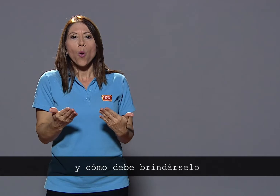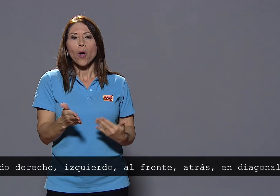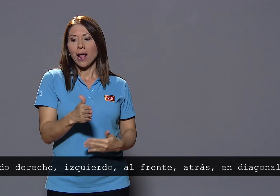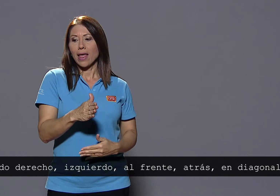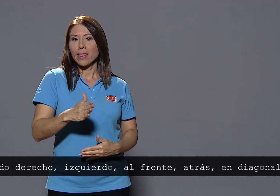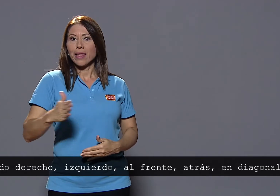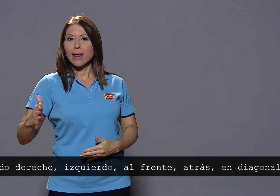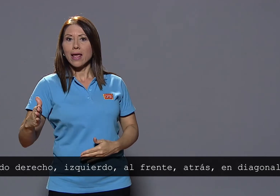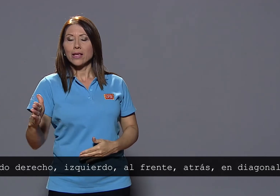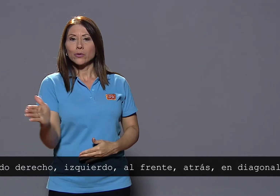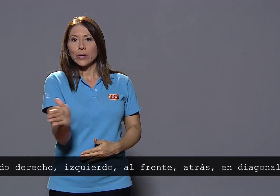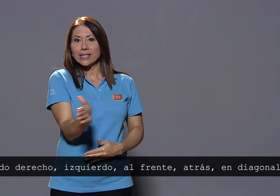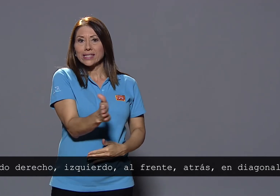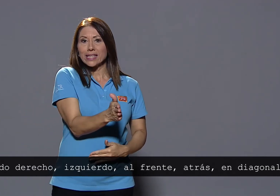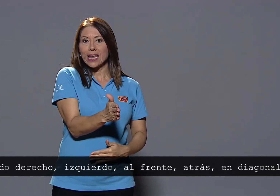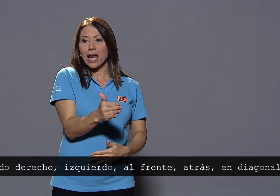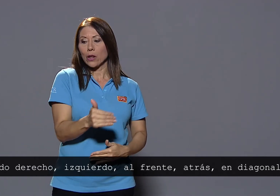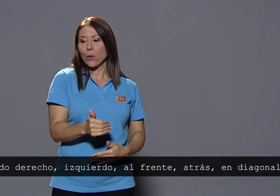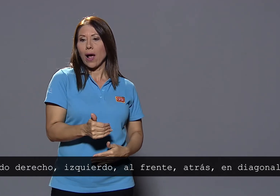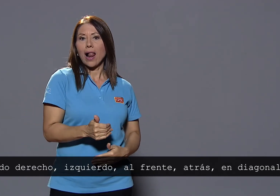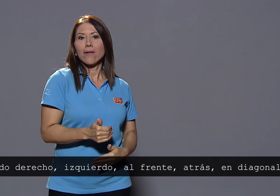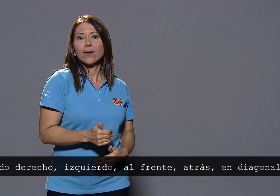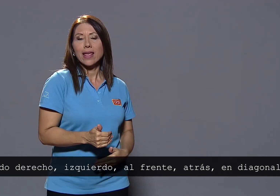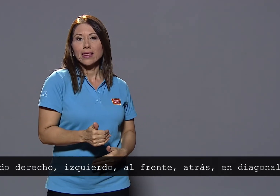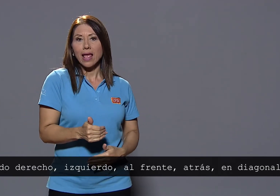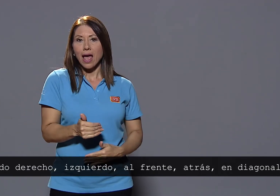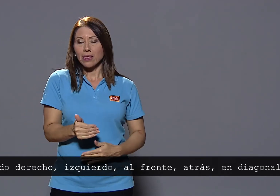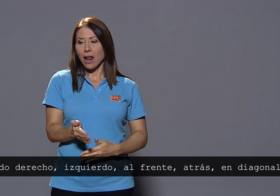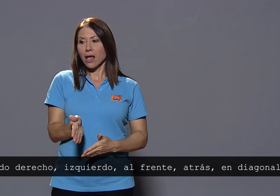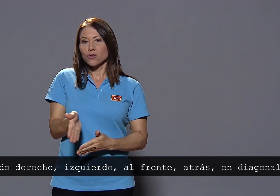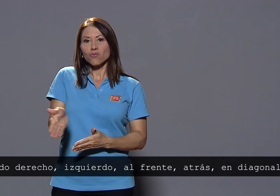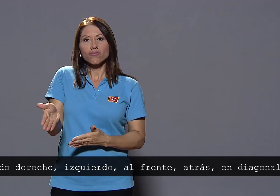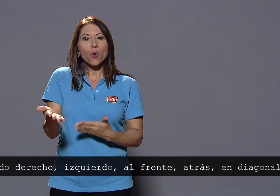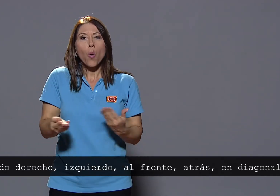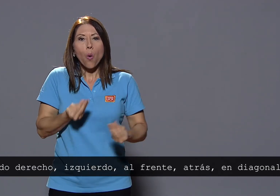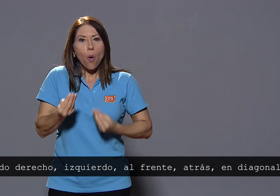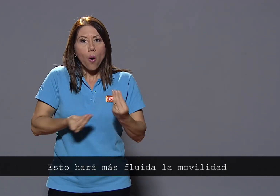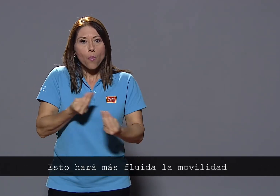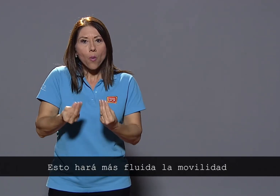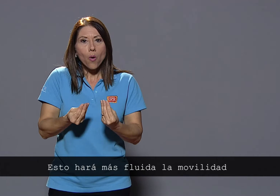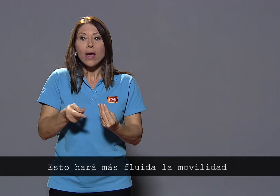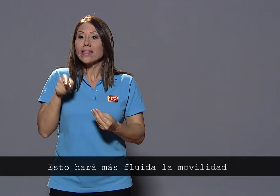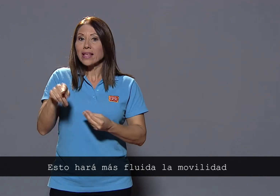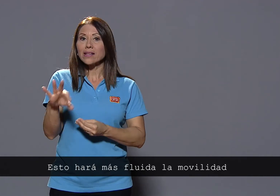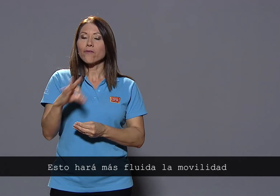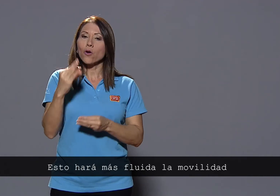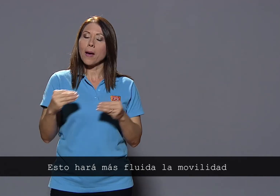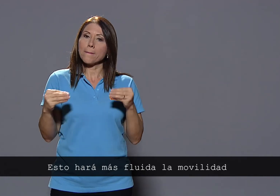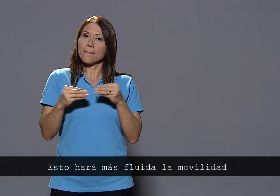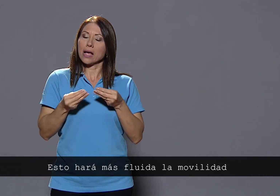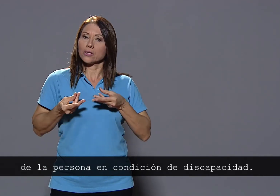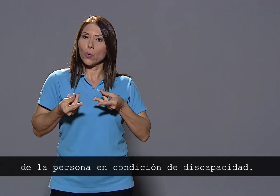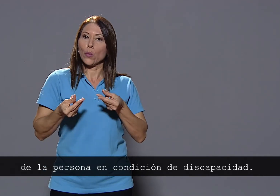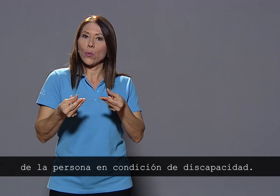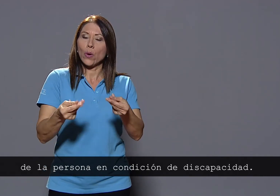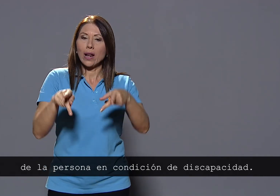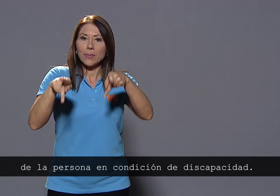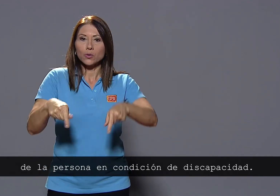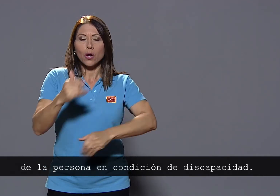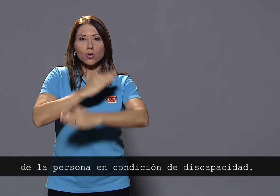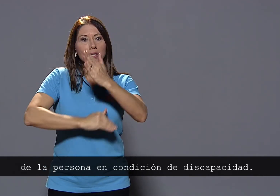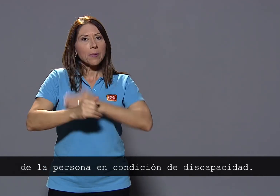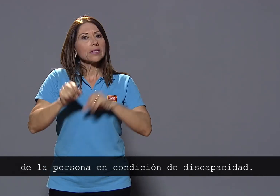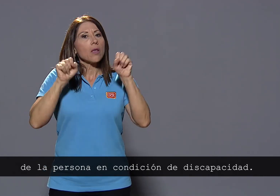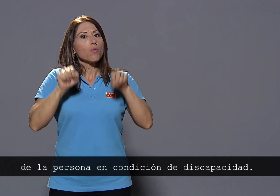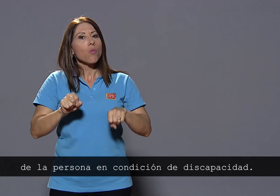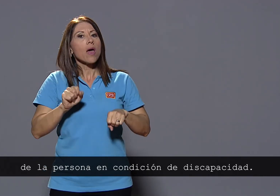brindárselo, lado derecho, izquierdo, al frente, atrás, en diagonal. Esto hará más fluida la movilidad de la persona en